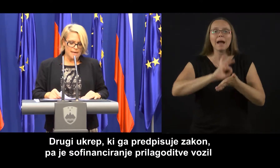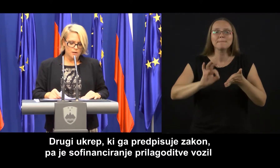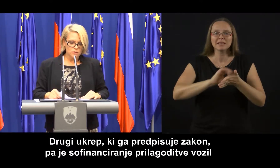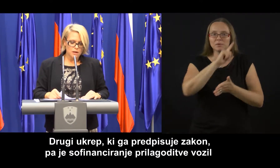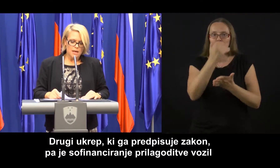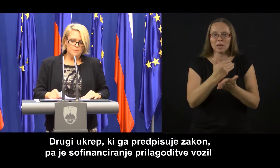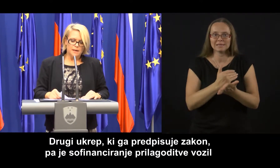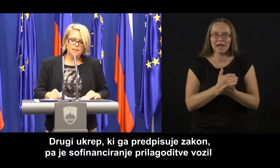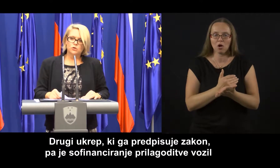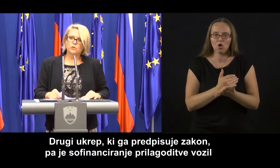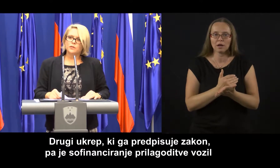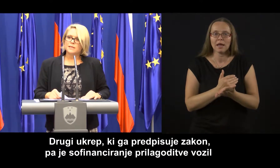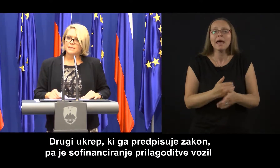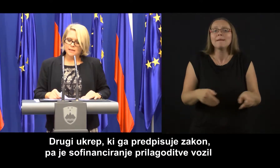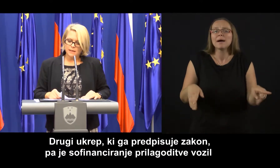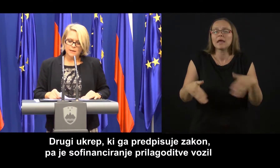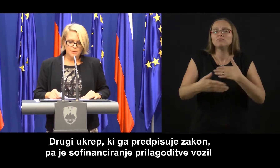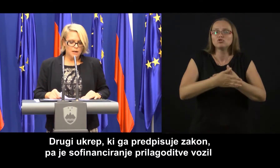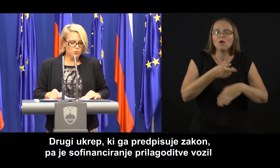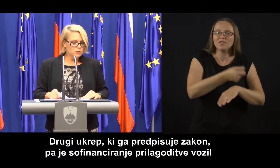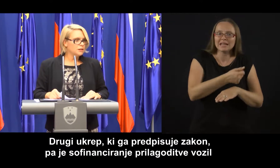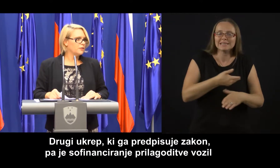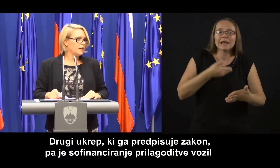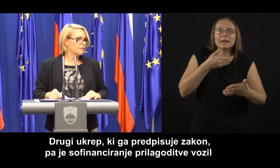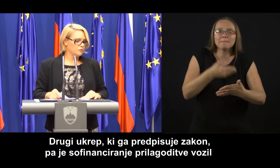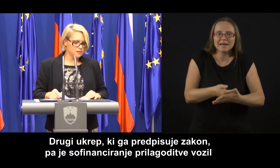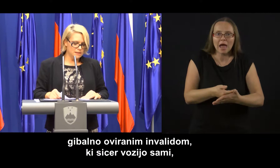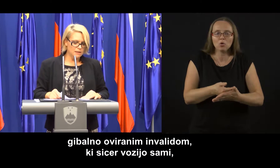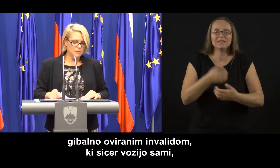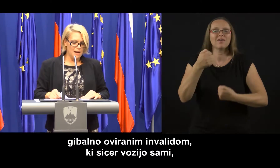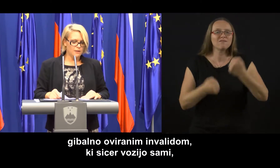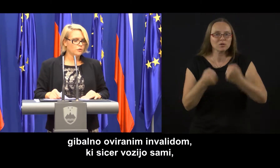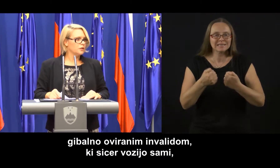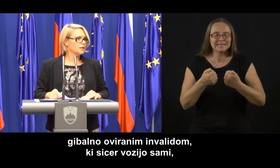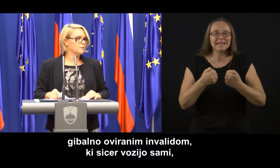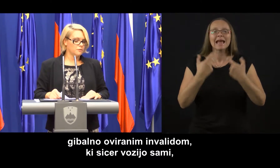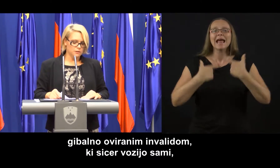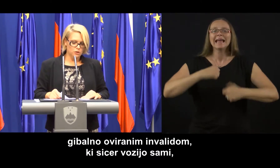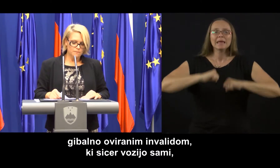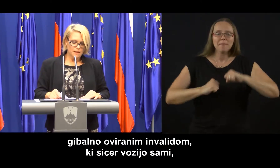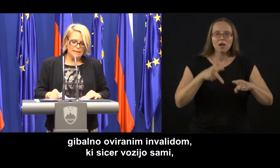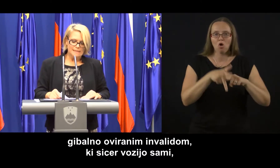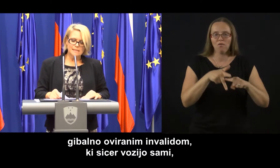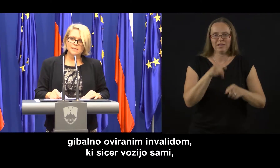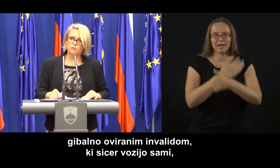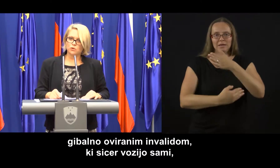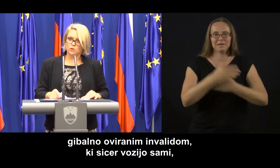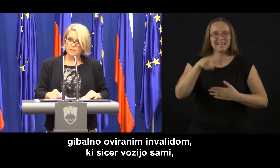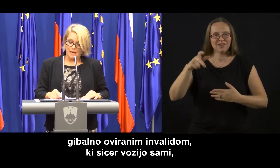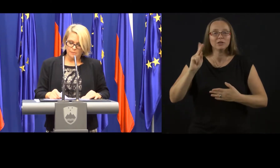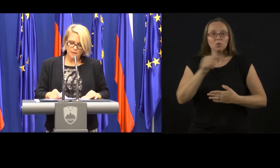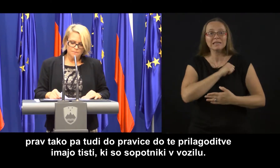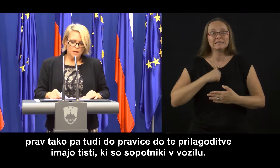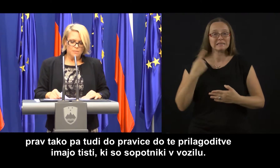predpisuje zakon, pa je sofinanciranje prilagoditve vozil gibalno oviranim invalidom, ki sicer